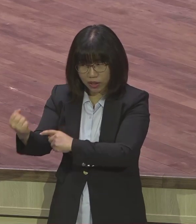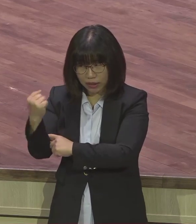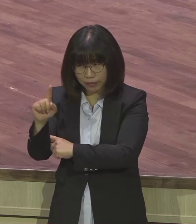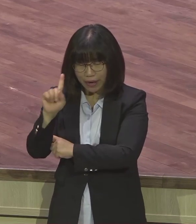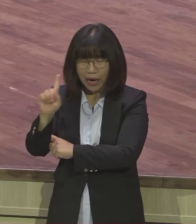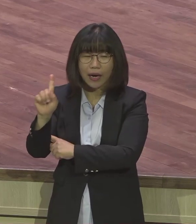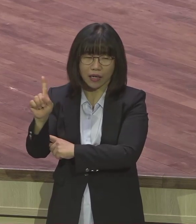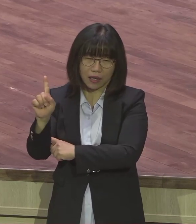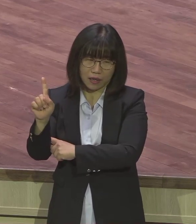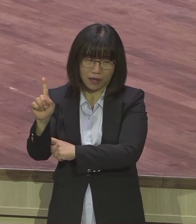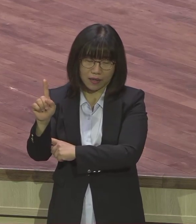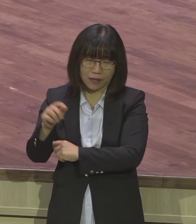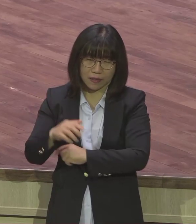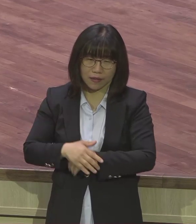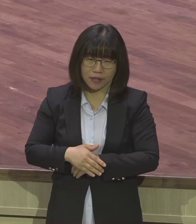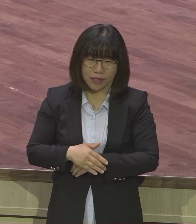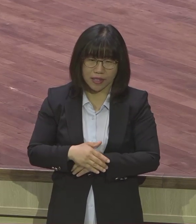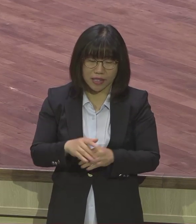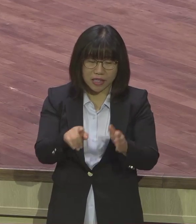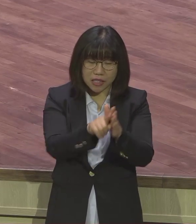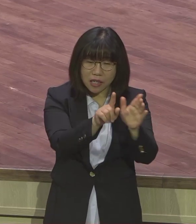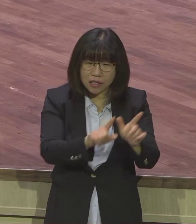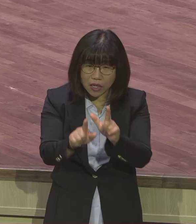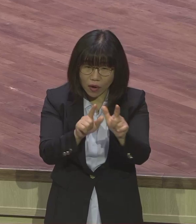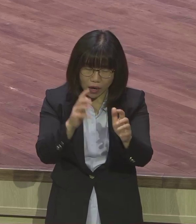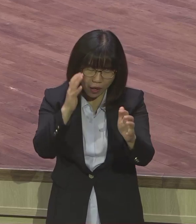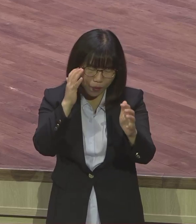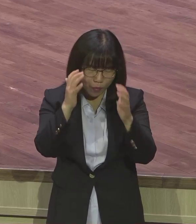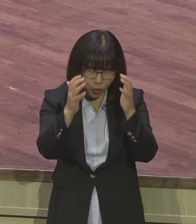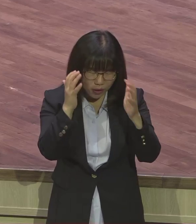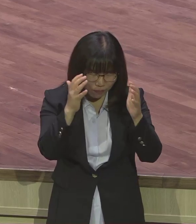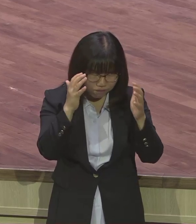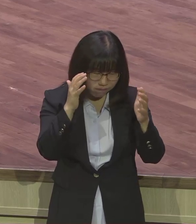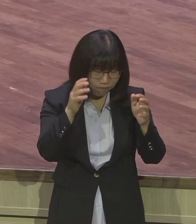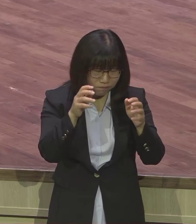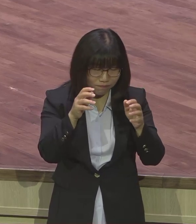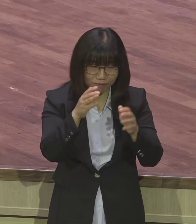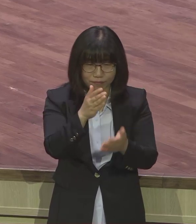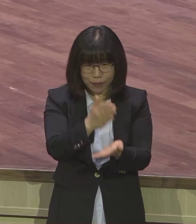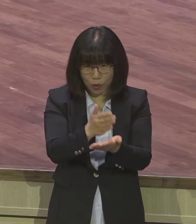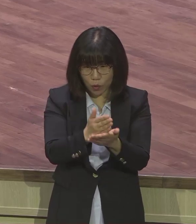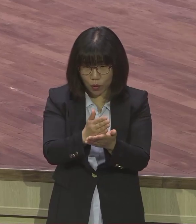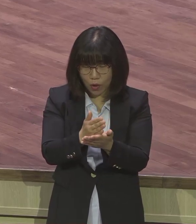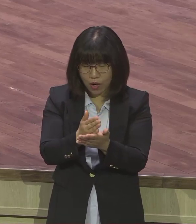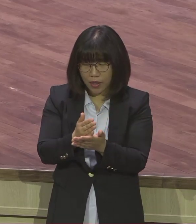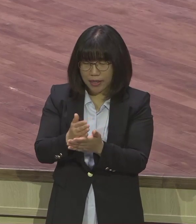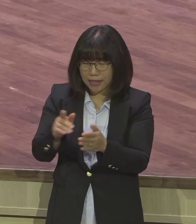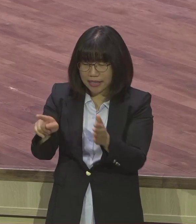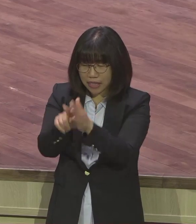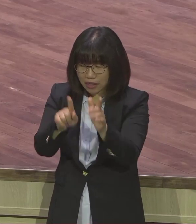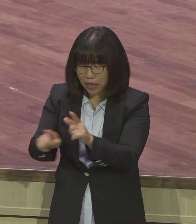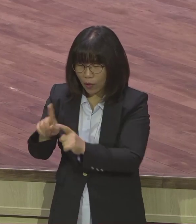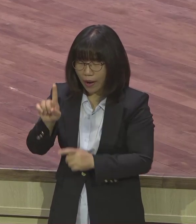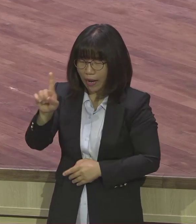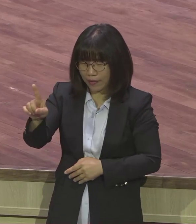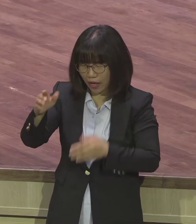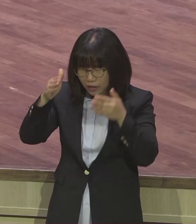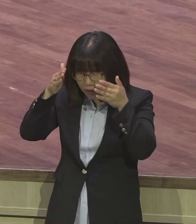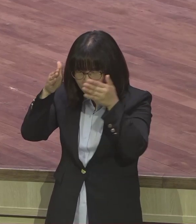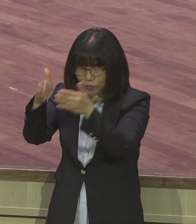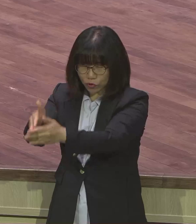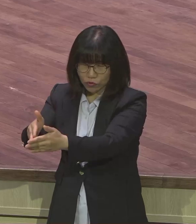하나면 됩니다. 하나. 이 신앙생활 복잡한 게 아니에요. 신앙생활은 딱 하나면 돼요. 이 하나가 안 되니까 복잡한 거예요. 오직 하나가